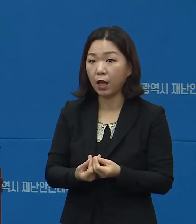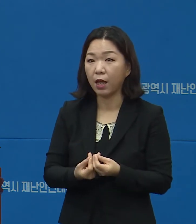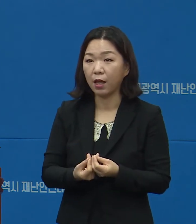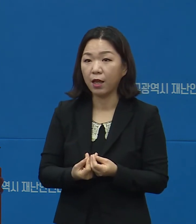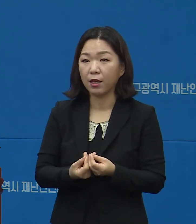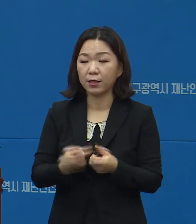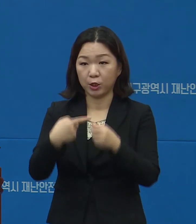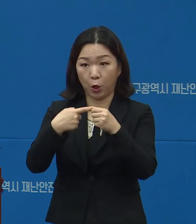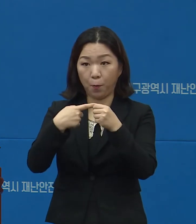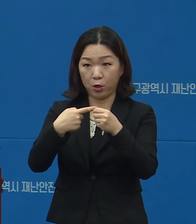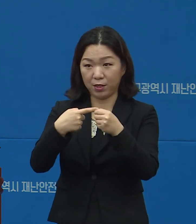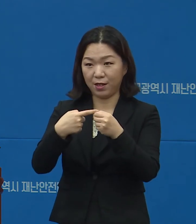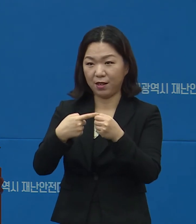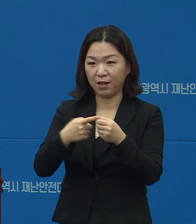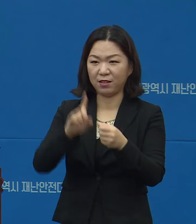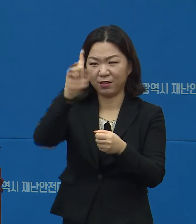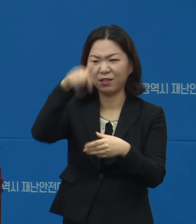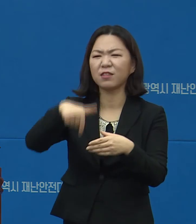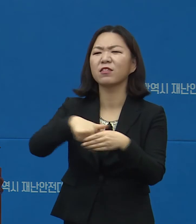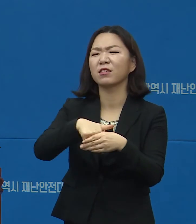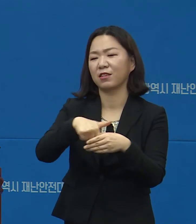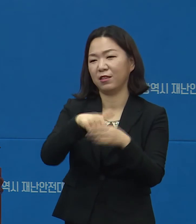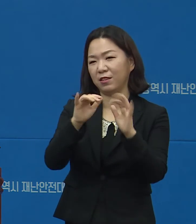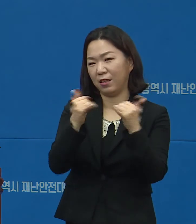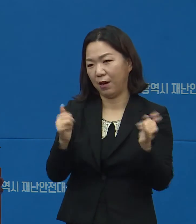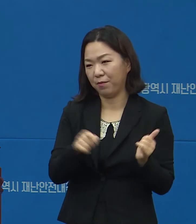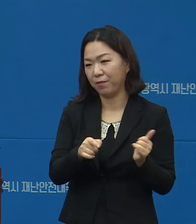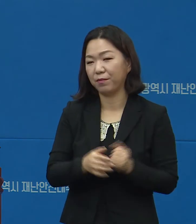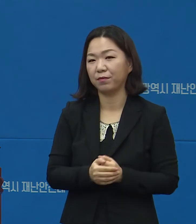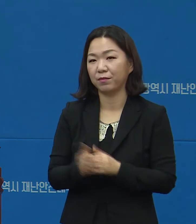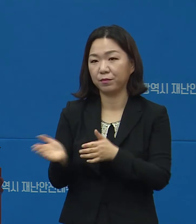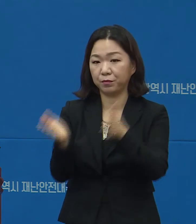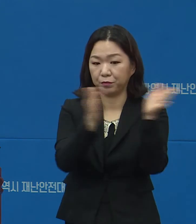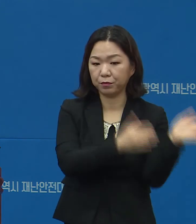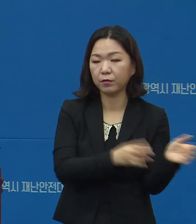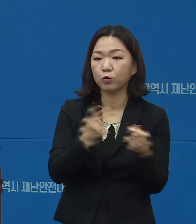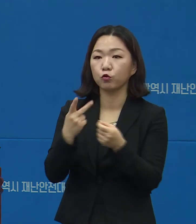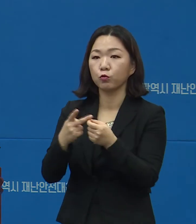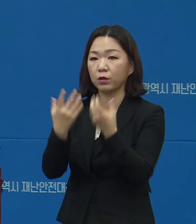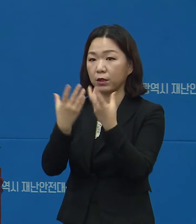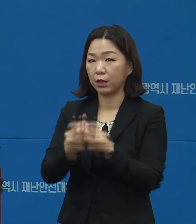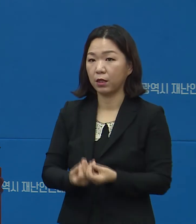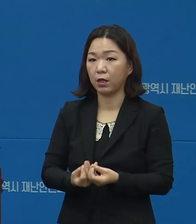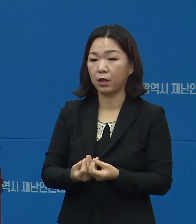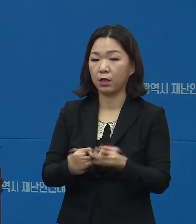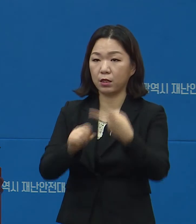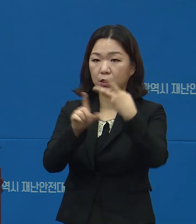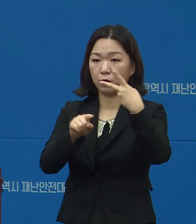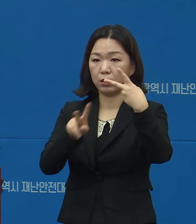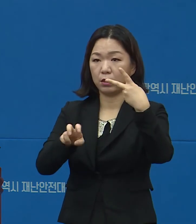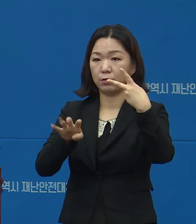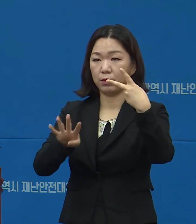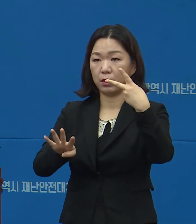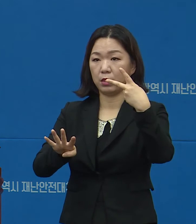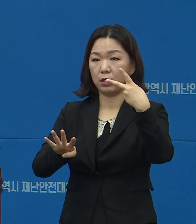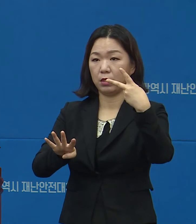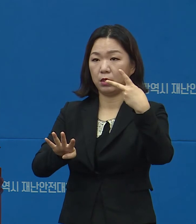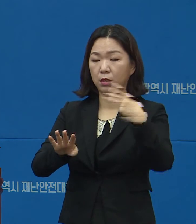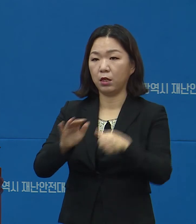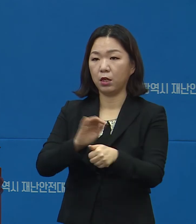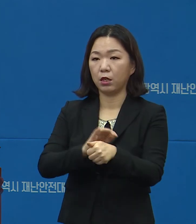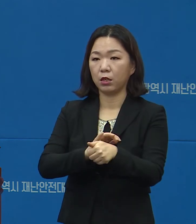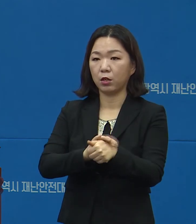번째 최초 사례자는 신천지 교인이었습니다. 두 번째 사례입니다. 2월 24일 날